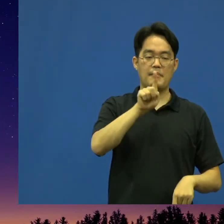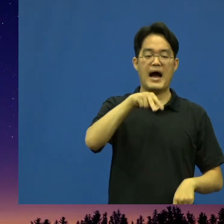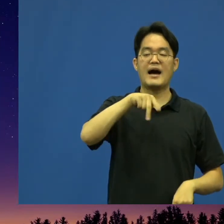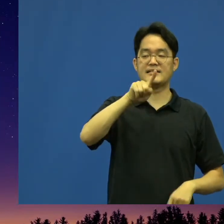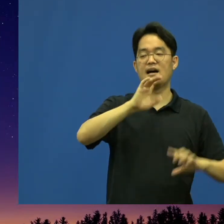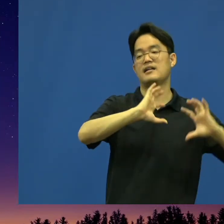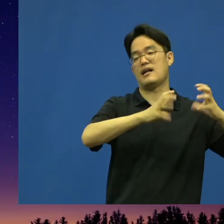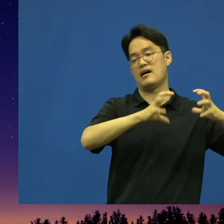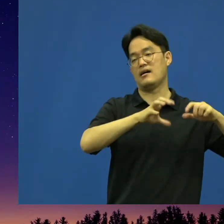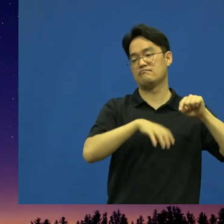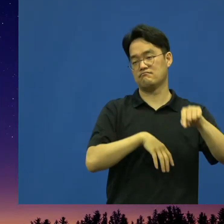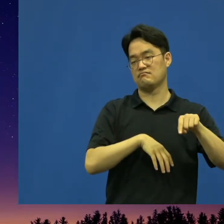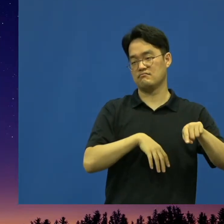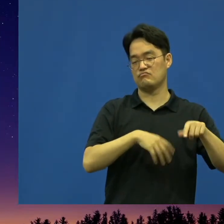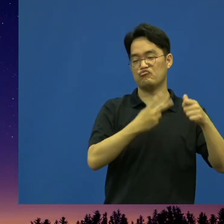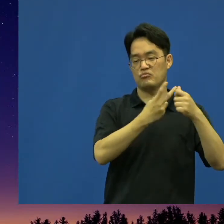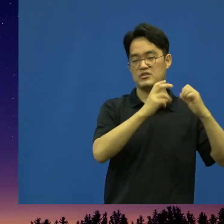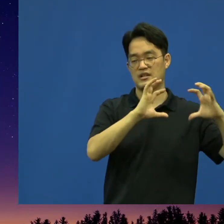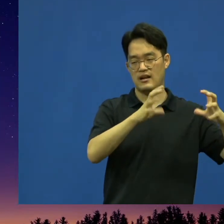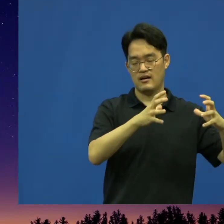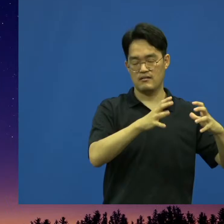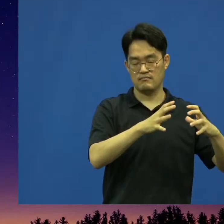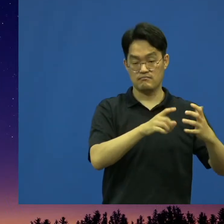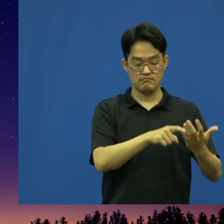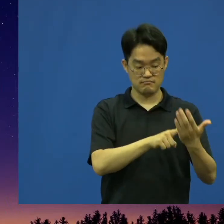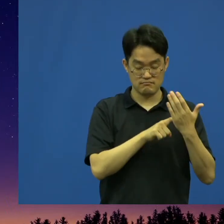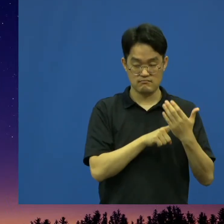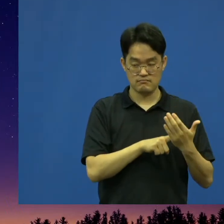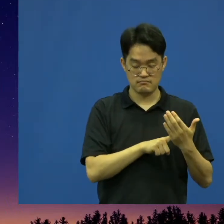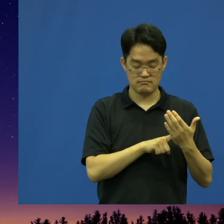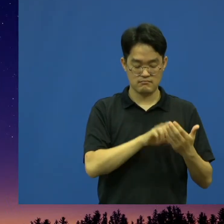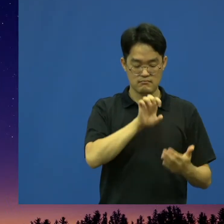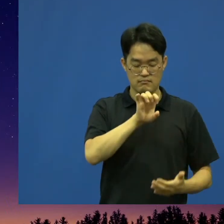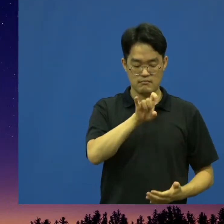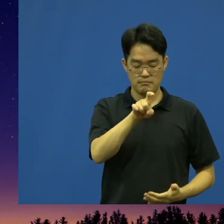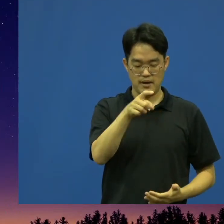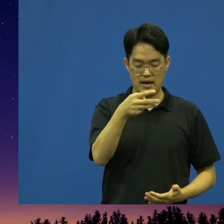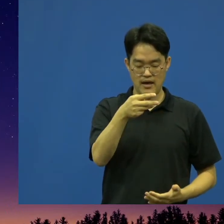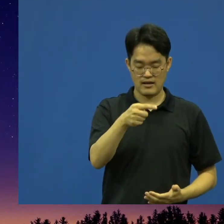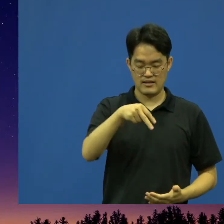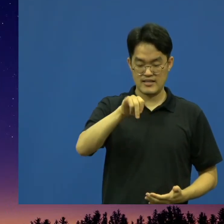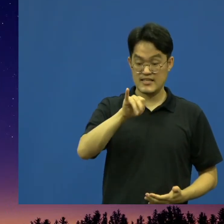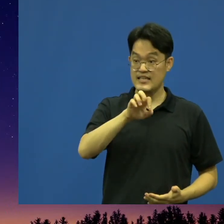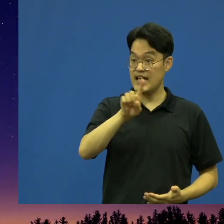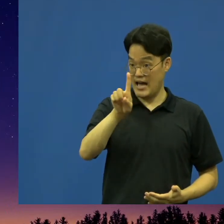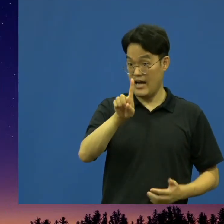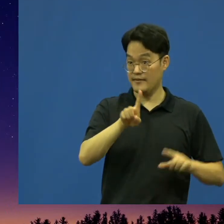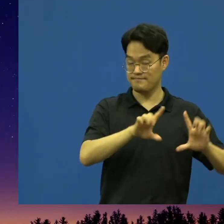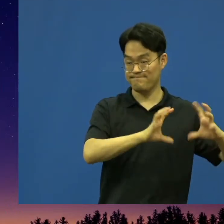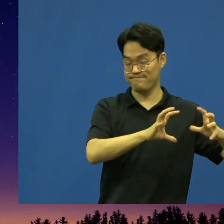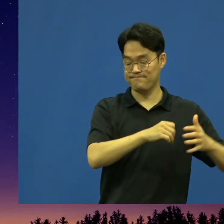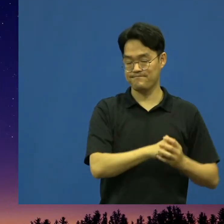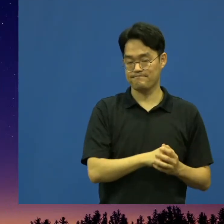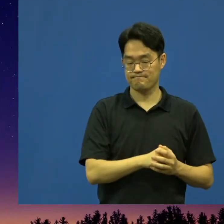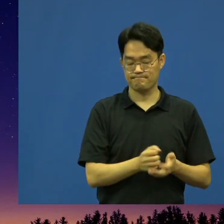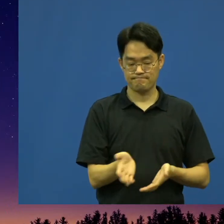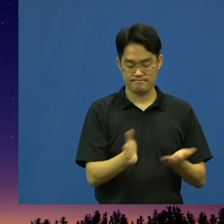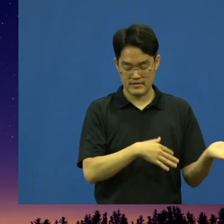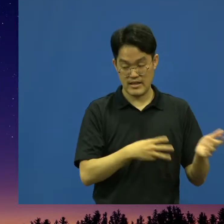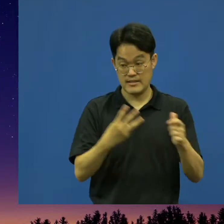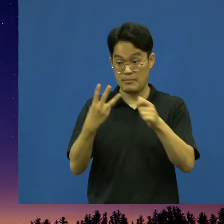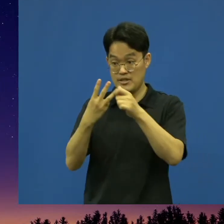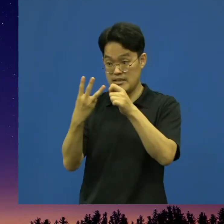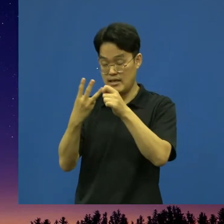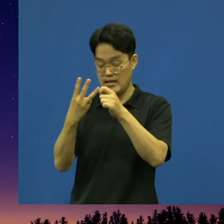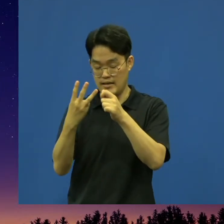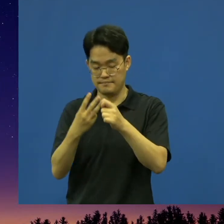페르시아 제국인데 두 번째 제국은 페르시아 제국 이렇게 말할 수 있겠죠. 세 번째는 6절 한번 보세요.